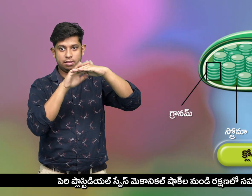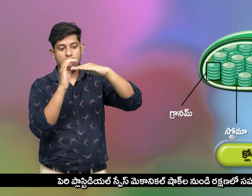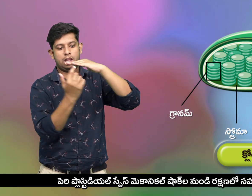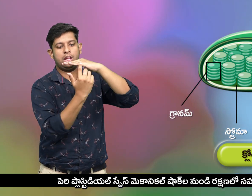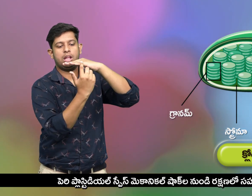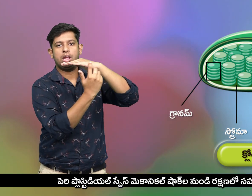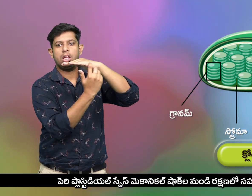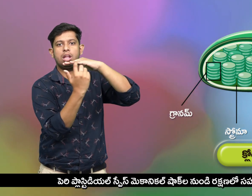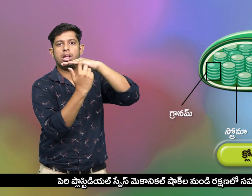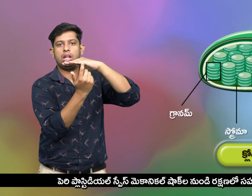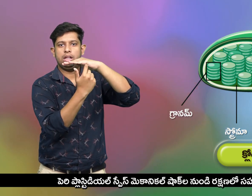సహాయపడుతుంది.